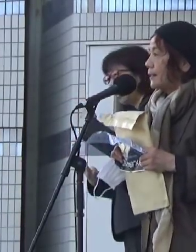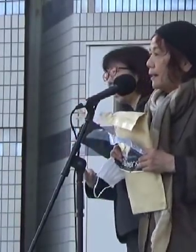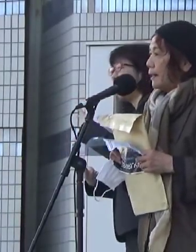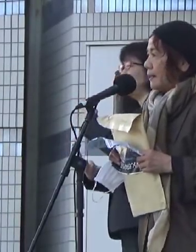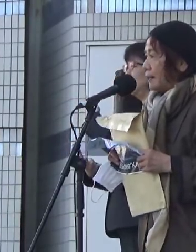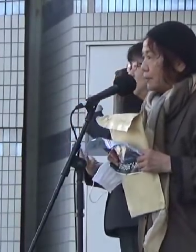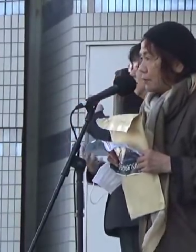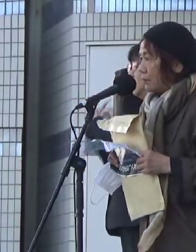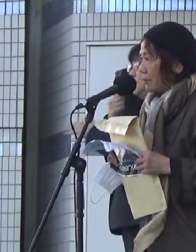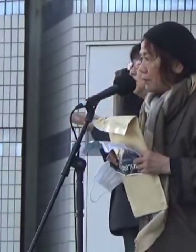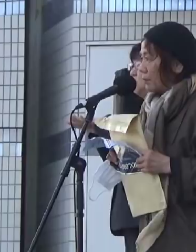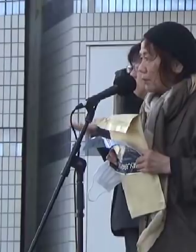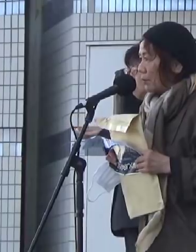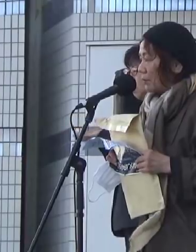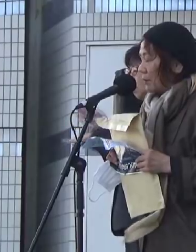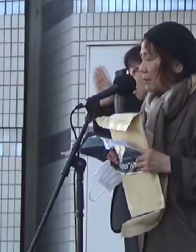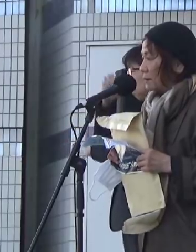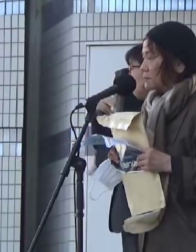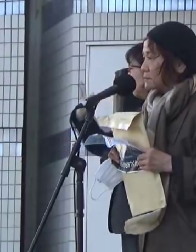で